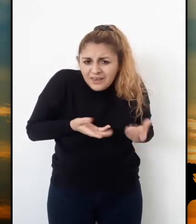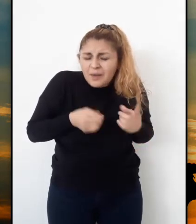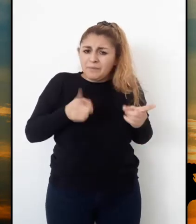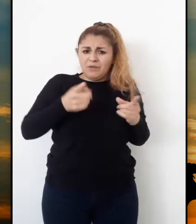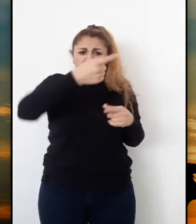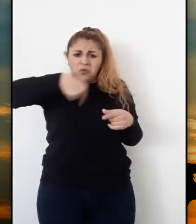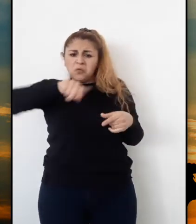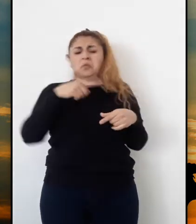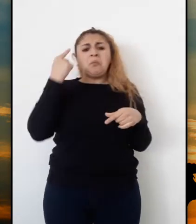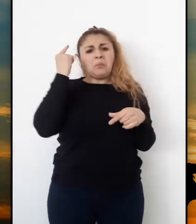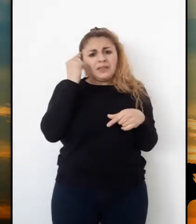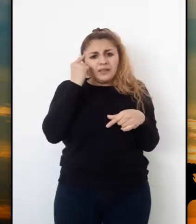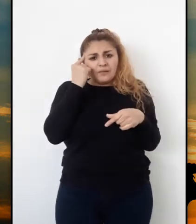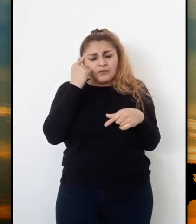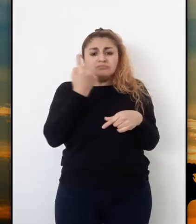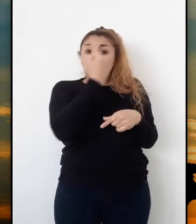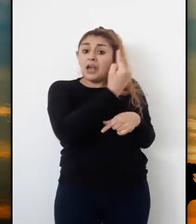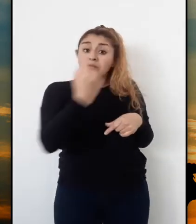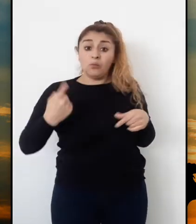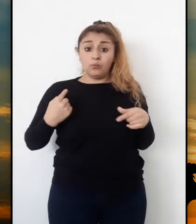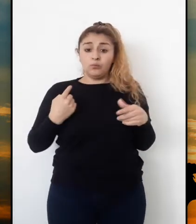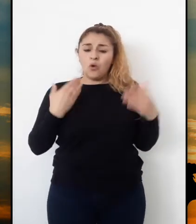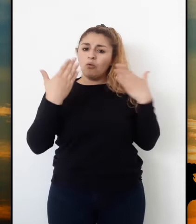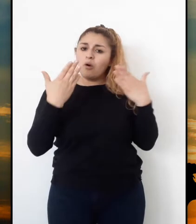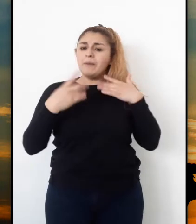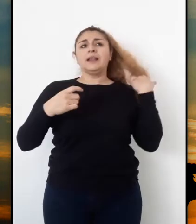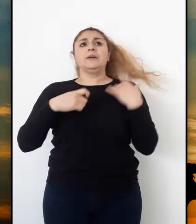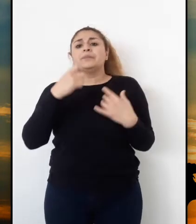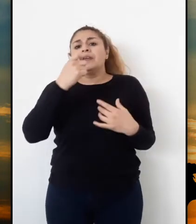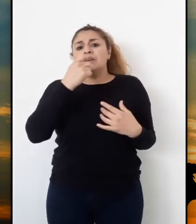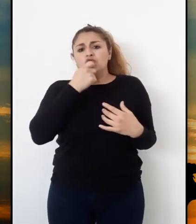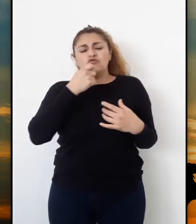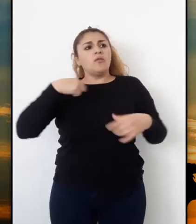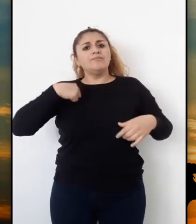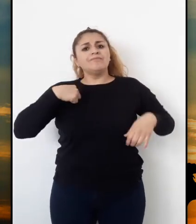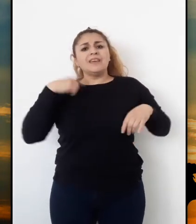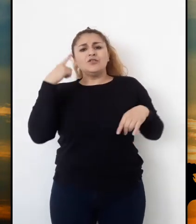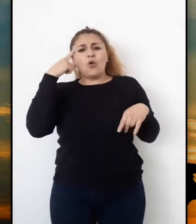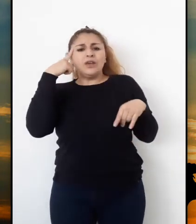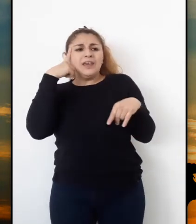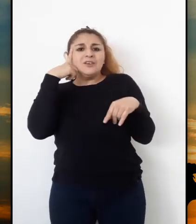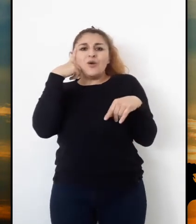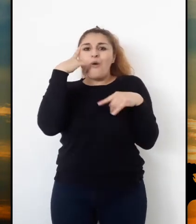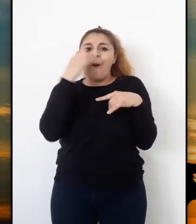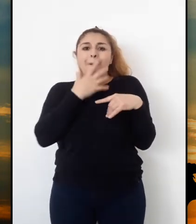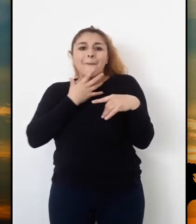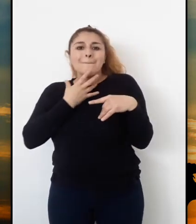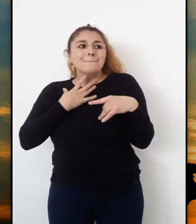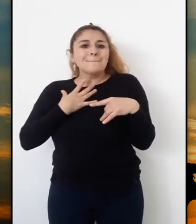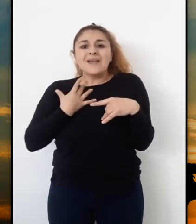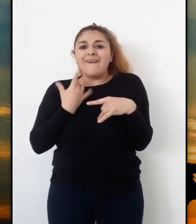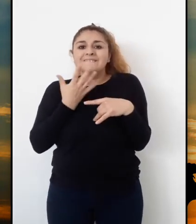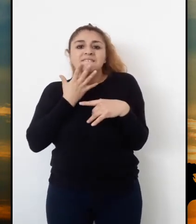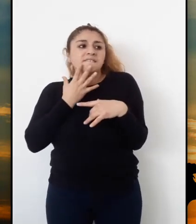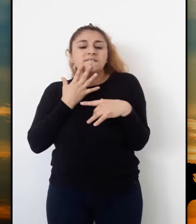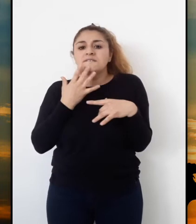vida aquí en la tierra? ¿Qu'est-ce que vous allez préférer? ¿Qué preferirían? ¿Quelle sera